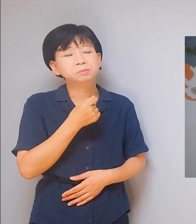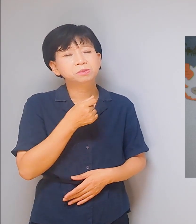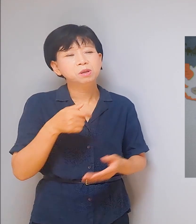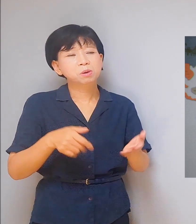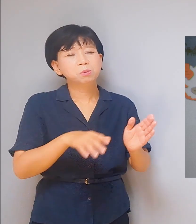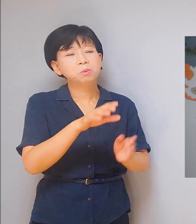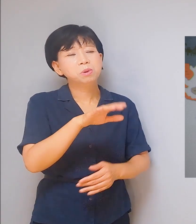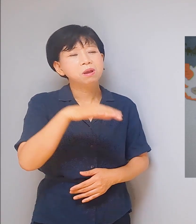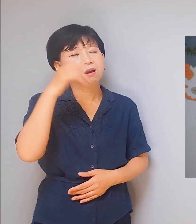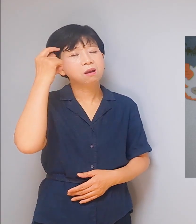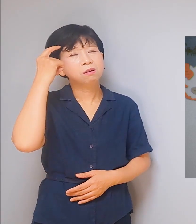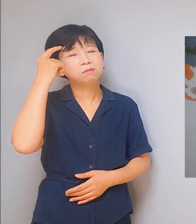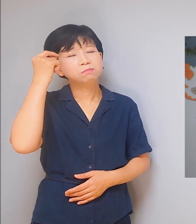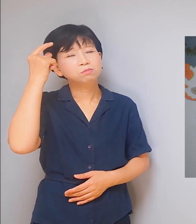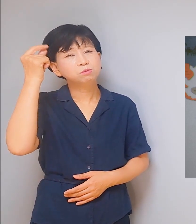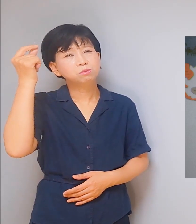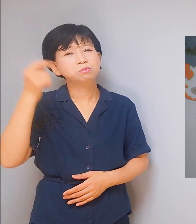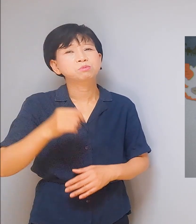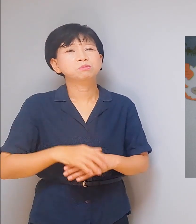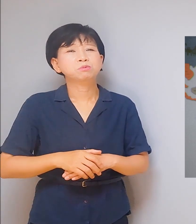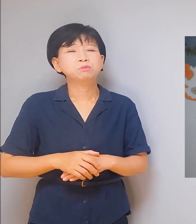얘기하면 조금 놀라실 수 있는데